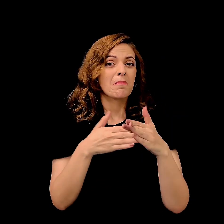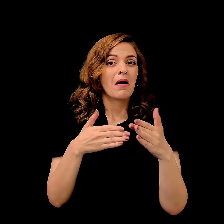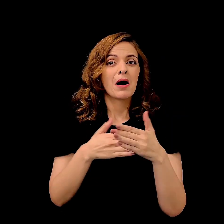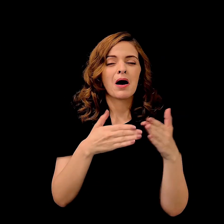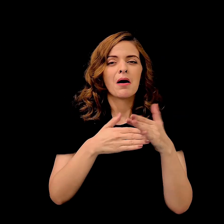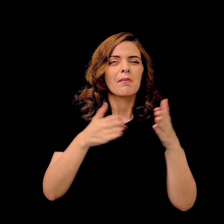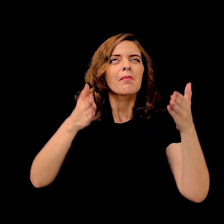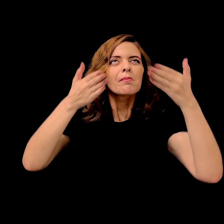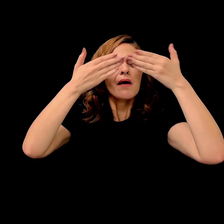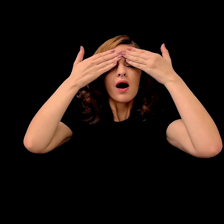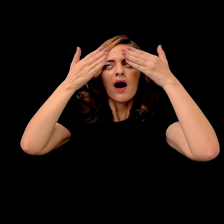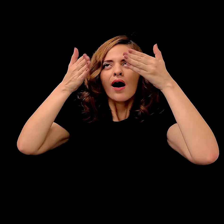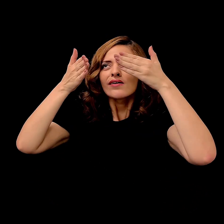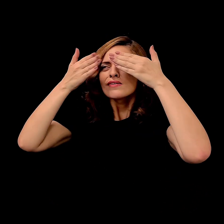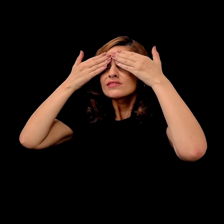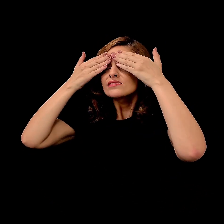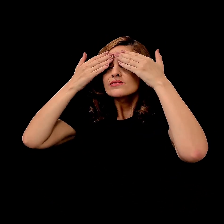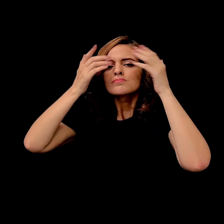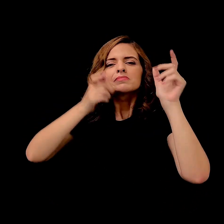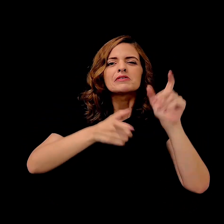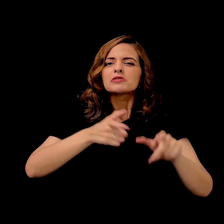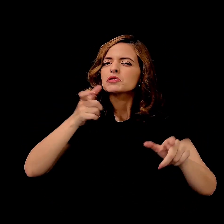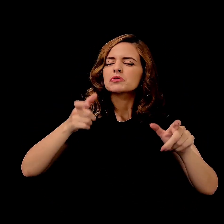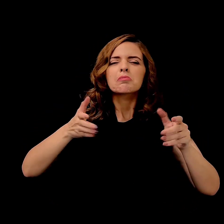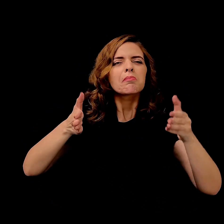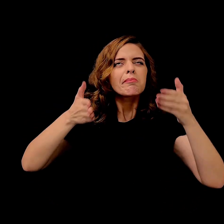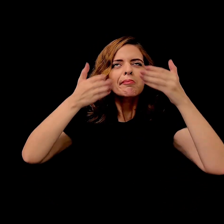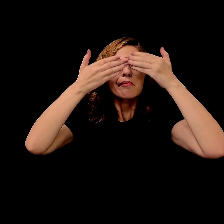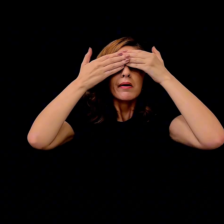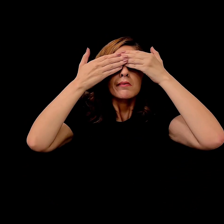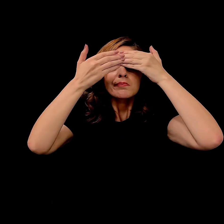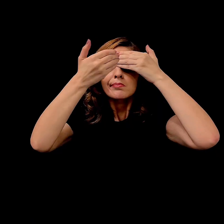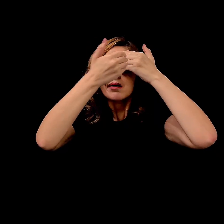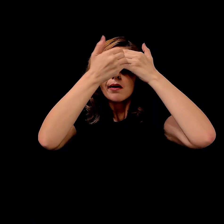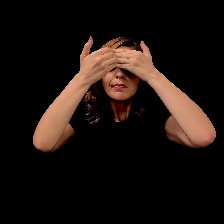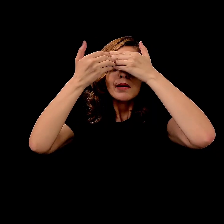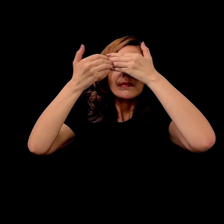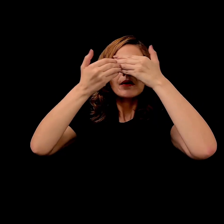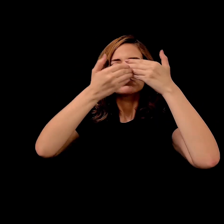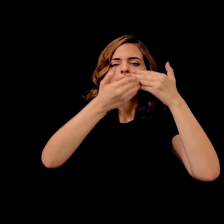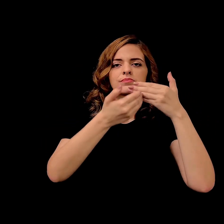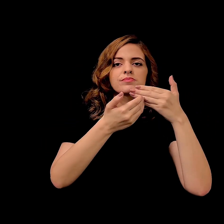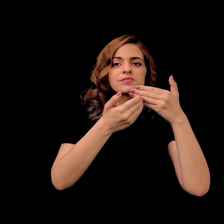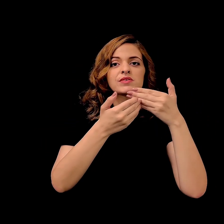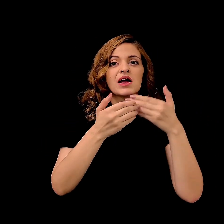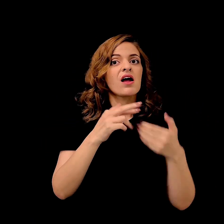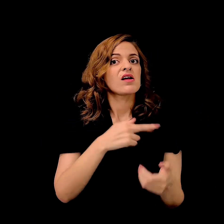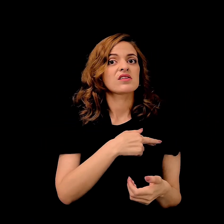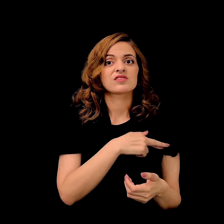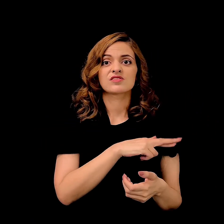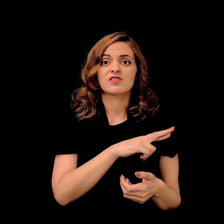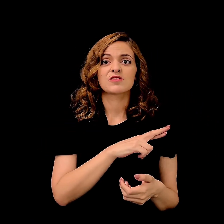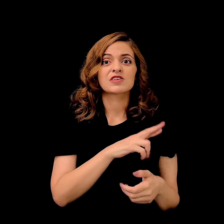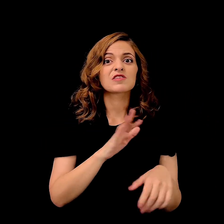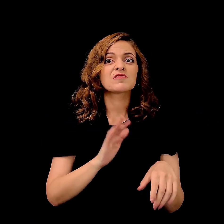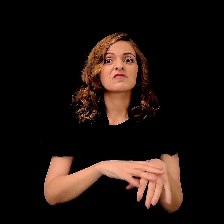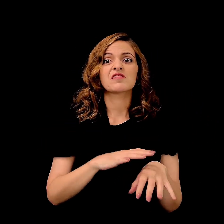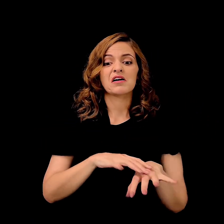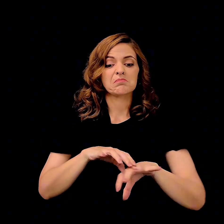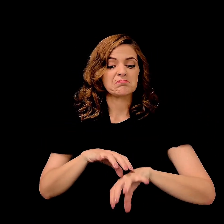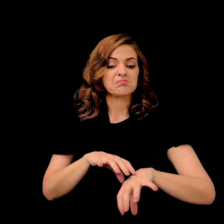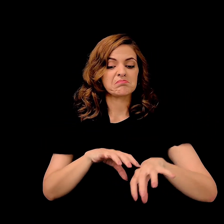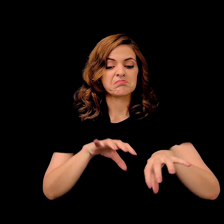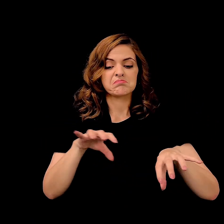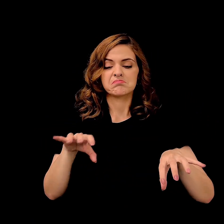cega o entendimento das pessoas. A religião é que faz a divisão no